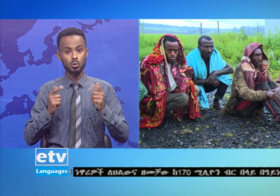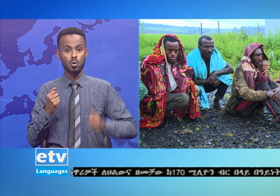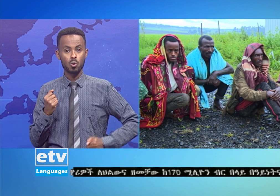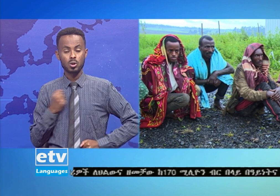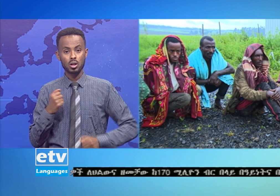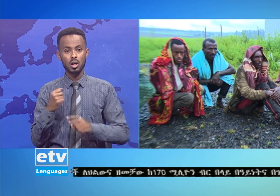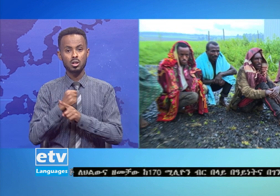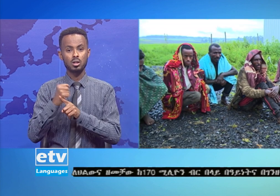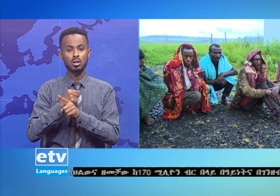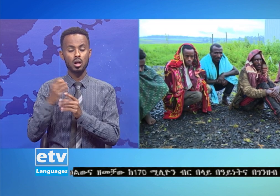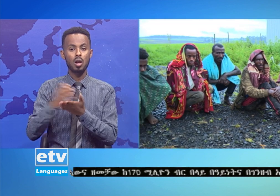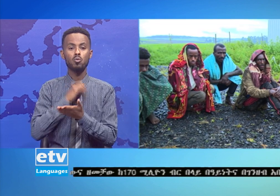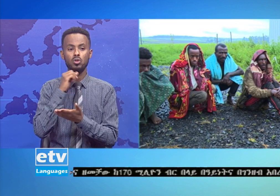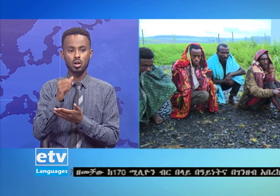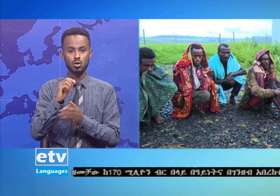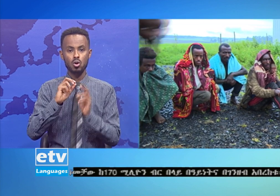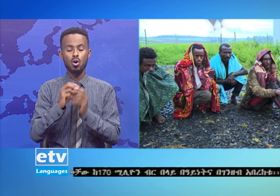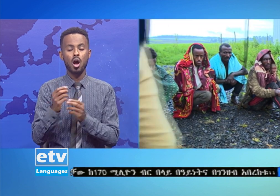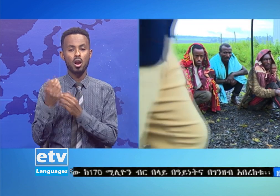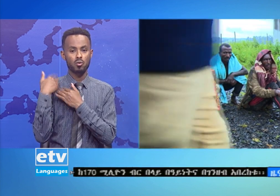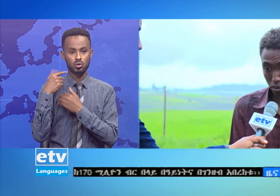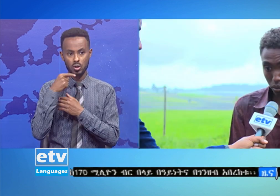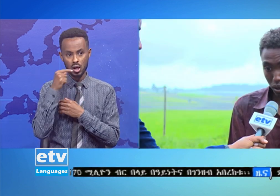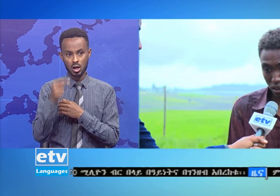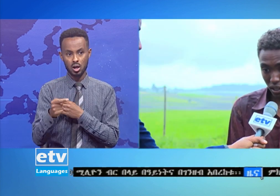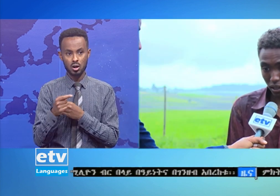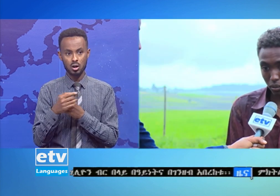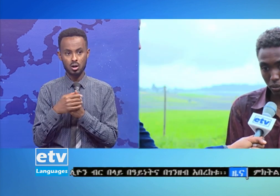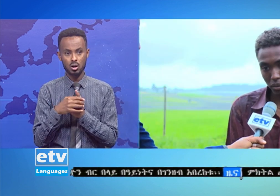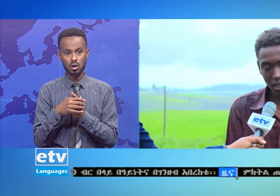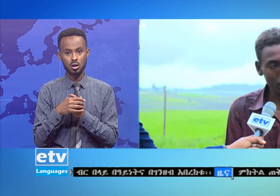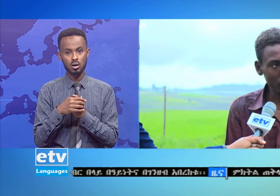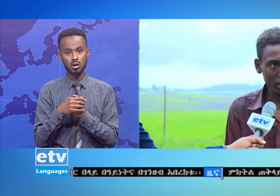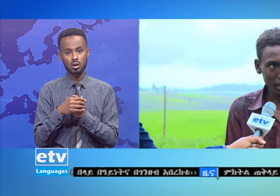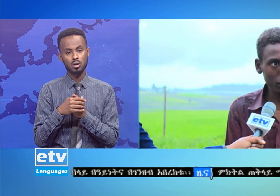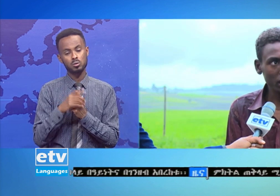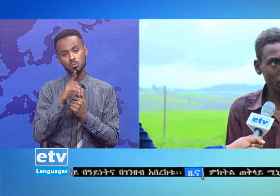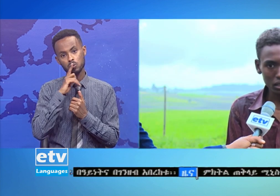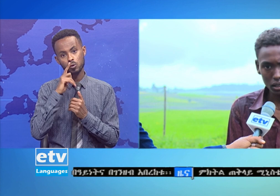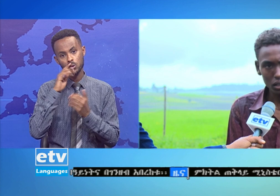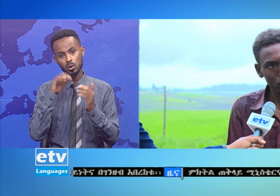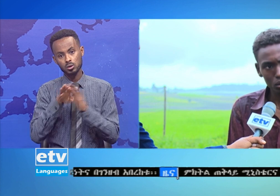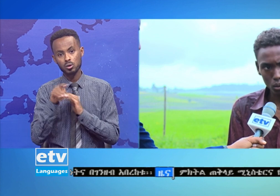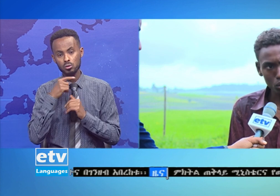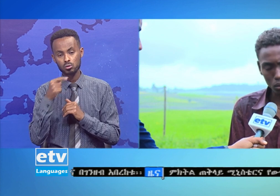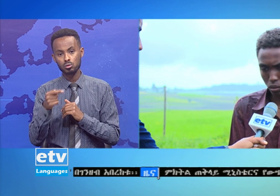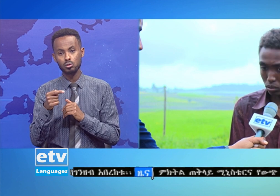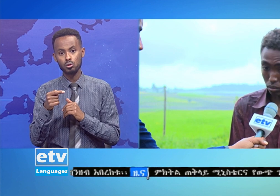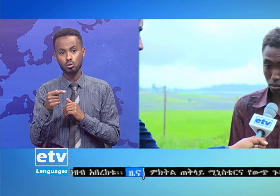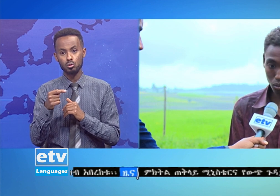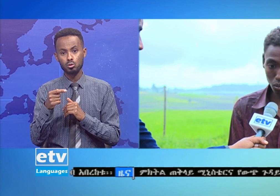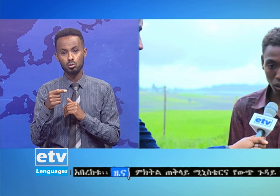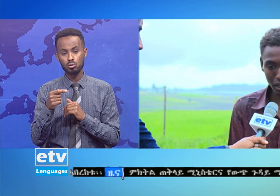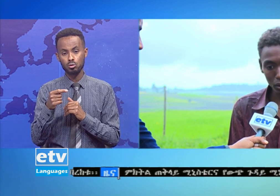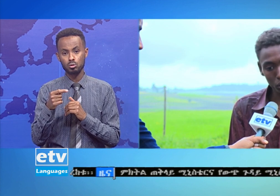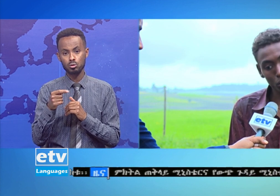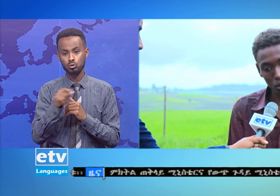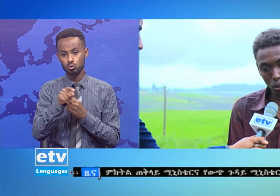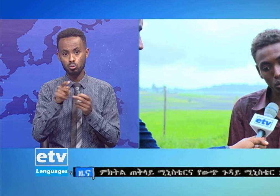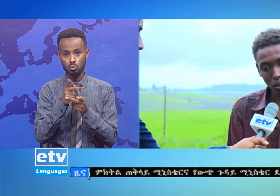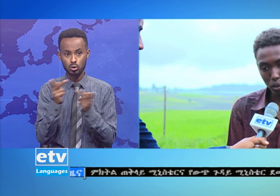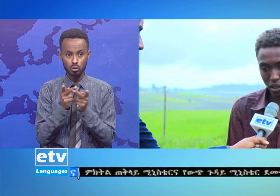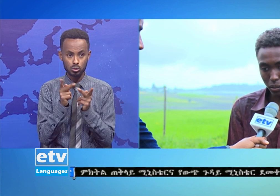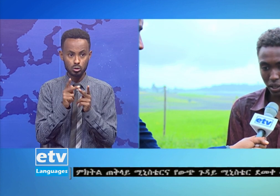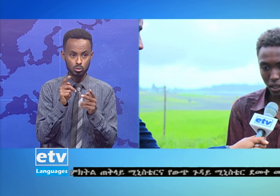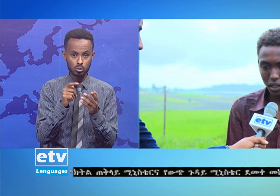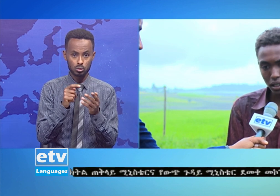ወታደራዊ ስልጠና ለመውሰዳቸውን ምርኮኞቹ ይናገራሉ። ብረት ሰጠኝ በቃ ጓደኛ የነበረ አንድ እሱ ወታመርቶኝ ሩጦ